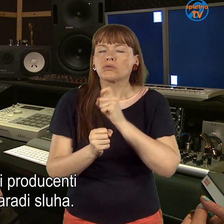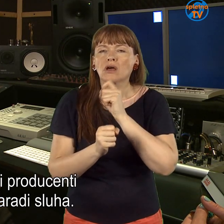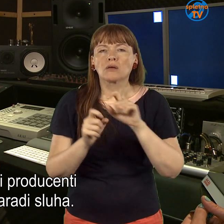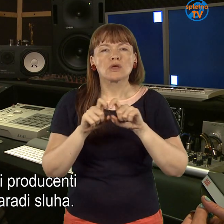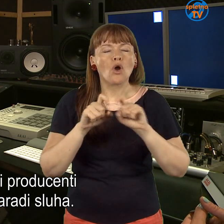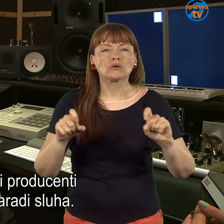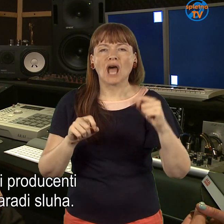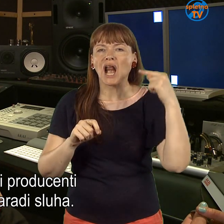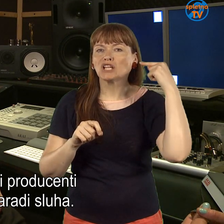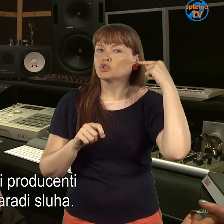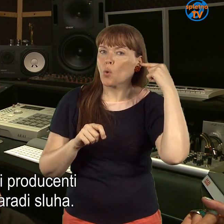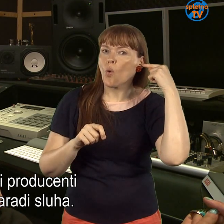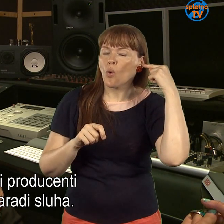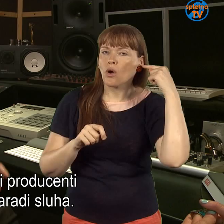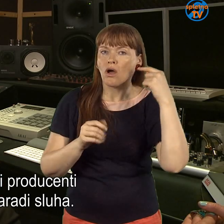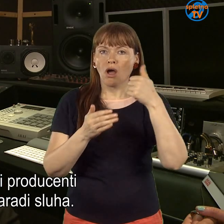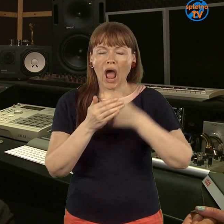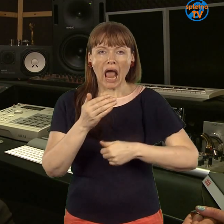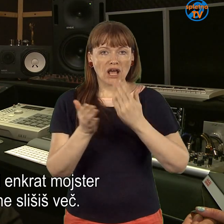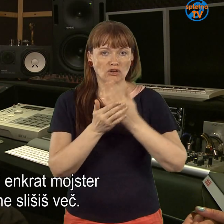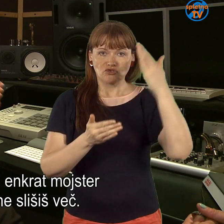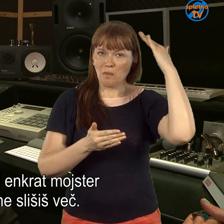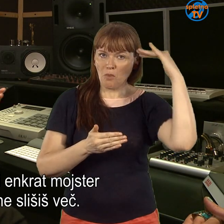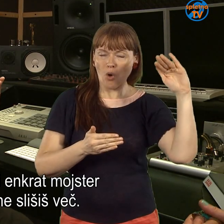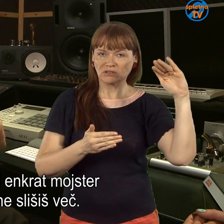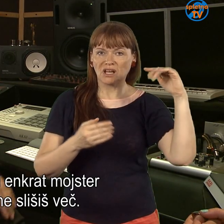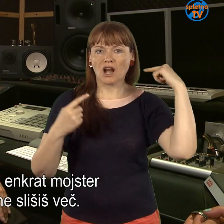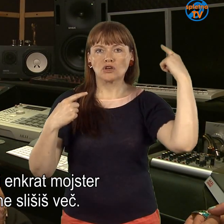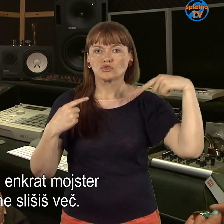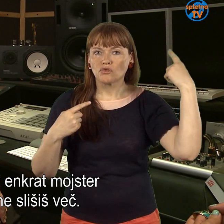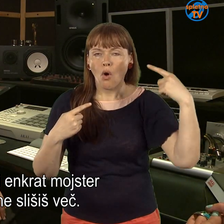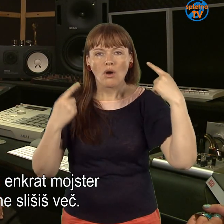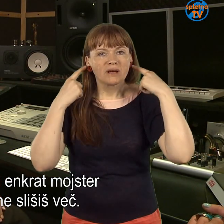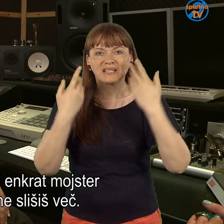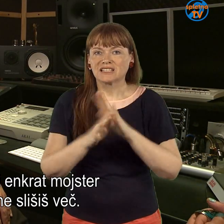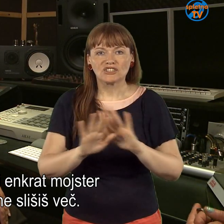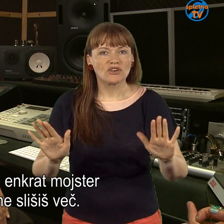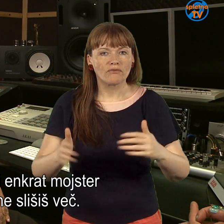sluha. Jasno, ko si enkrat mojster, zvoka ga pa ne slišiš več.